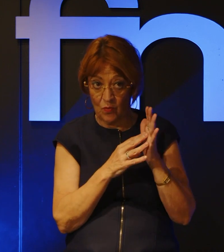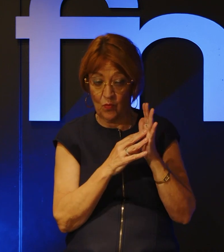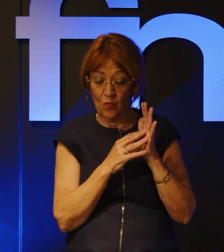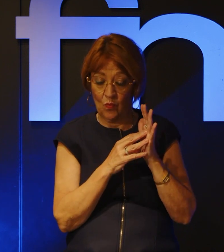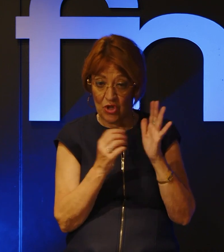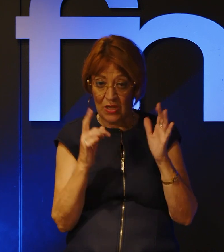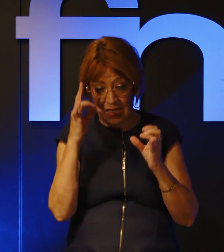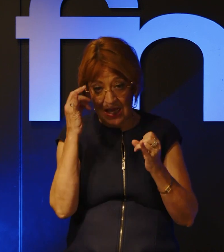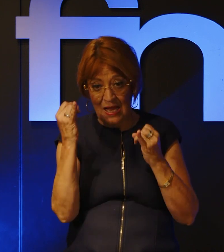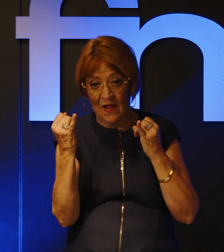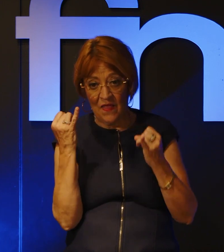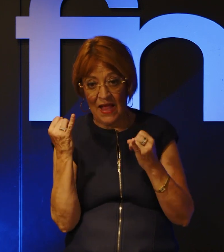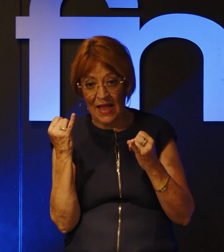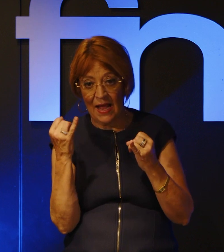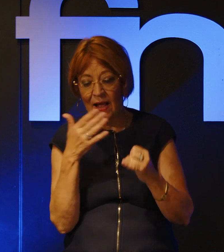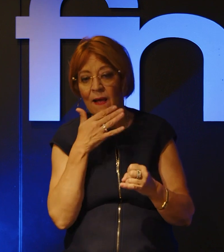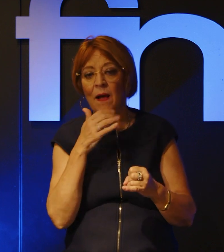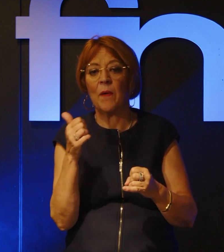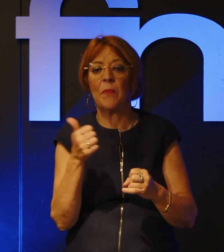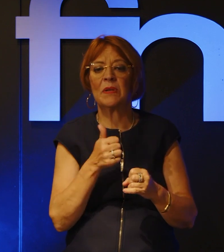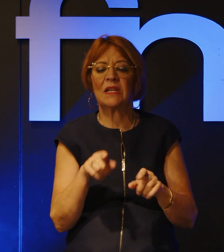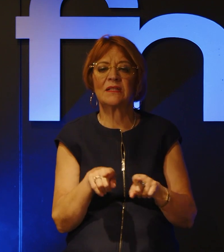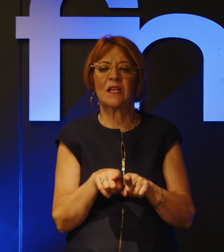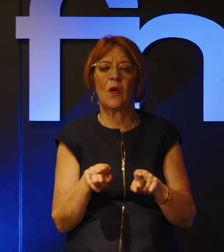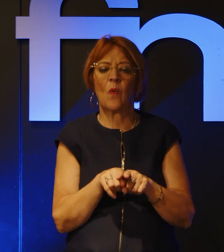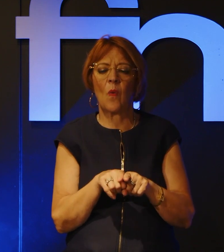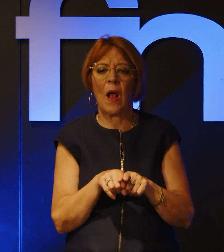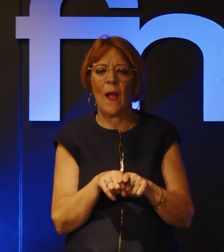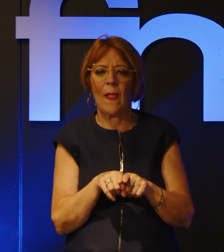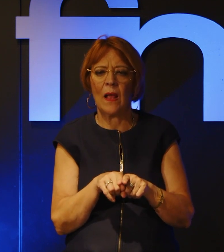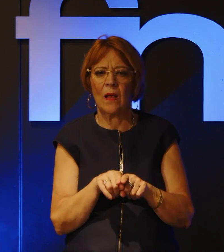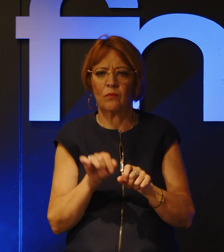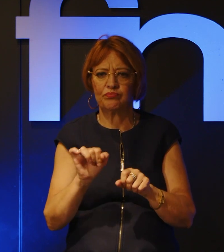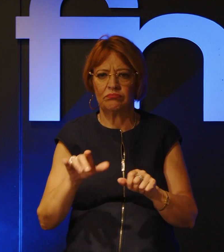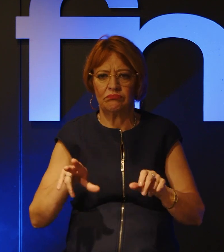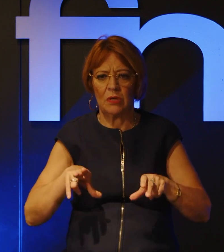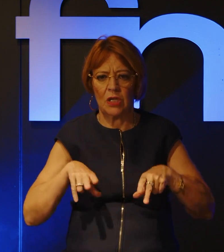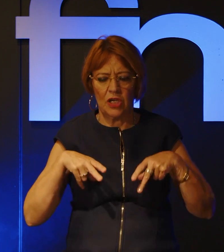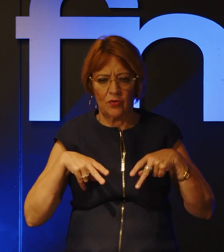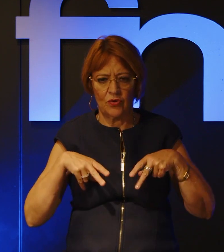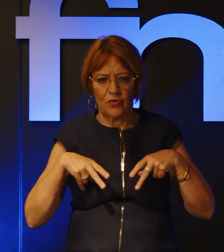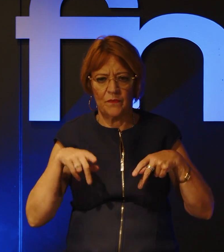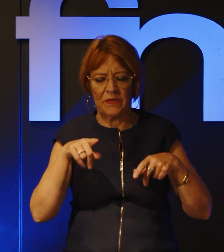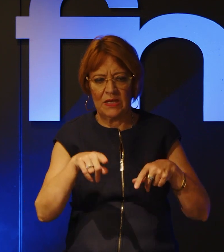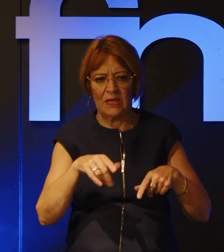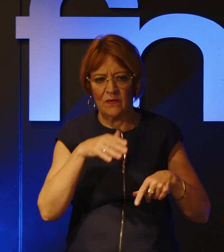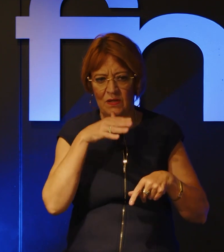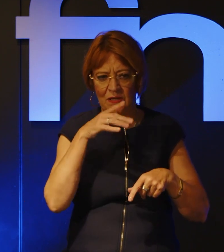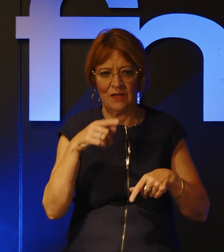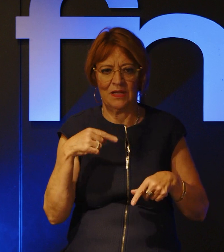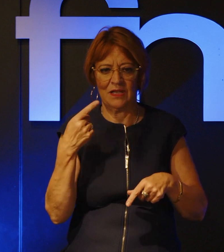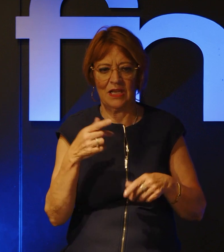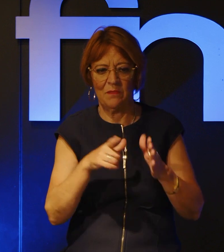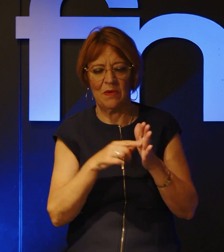numa ideia de beleza como uma categoria burguesa e agora H aqui se calhar outro gatilho por estou